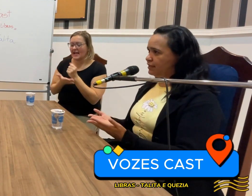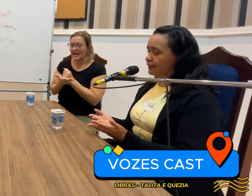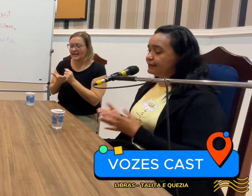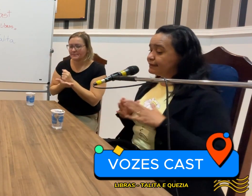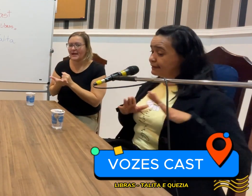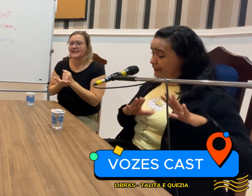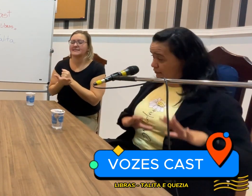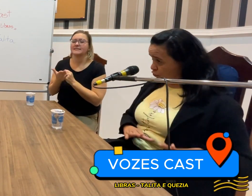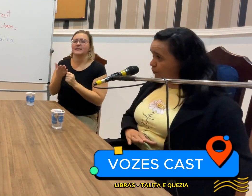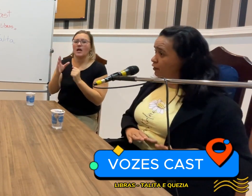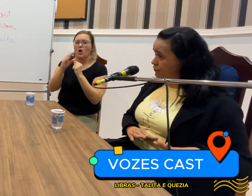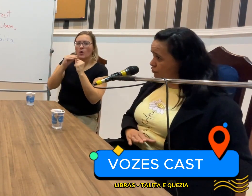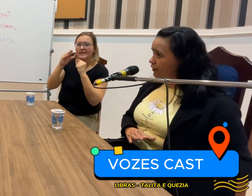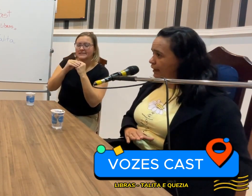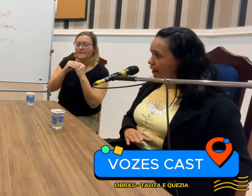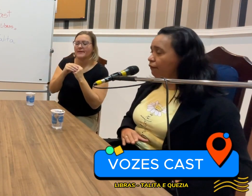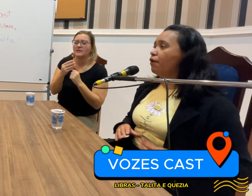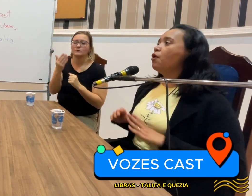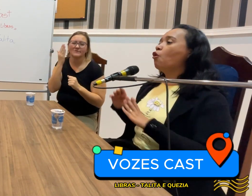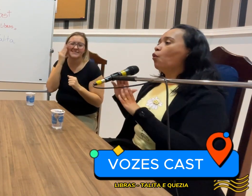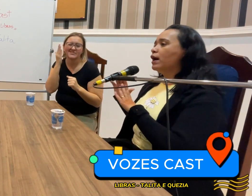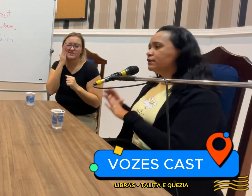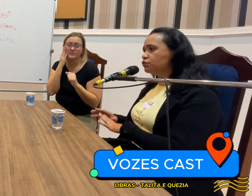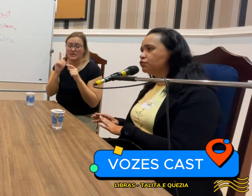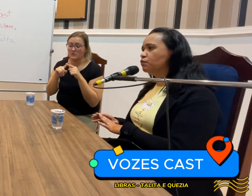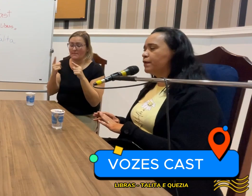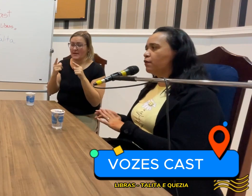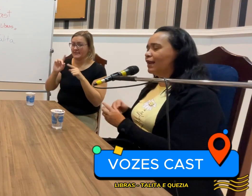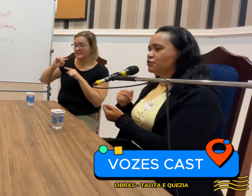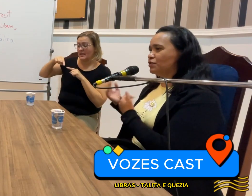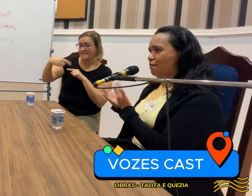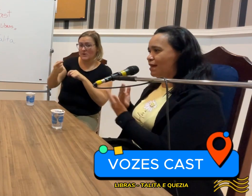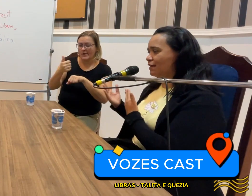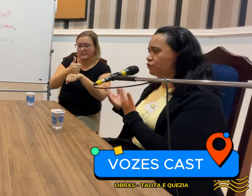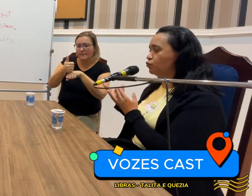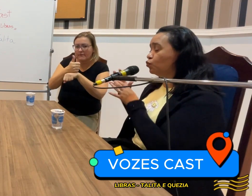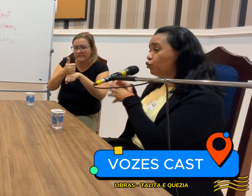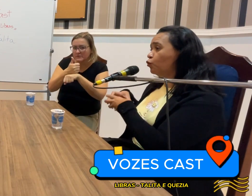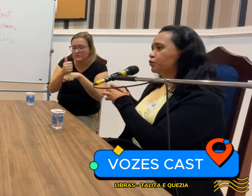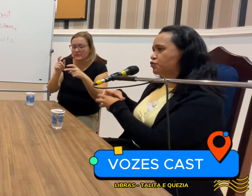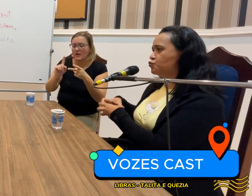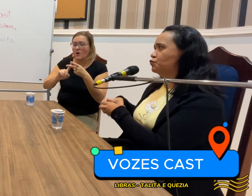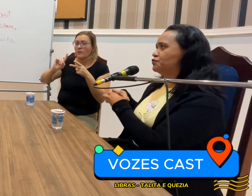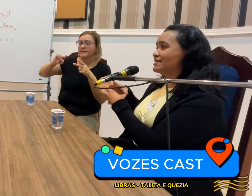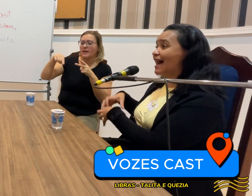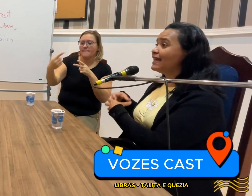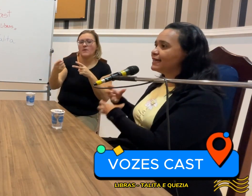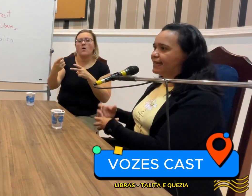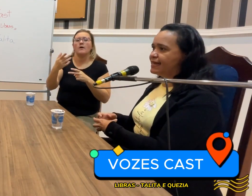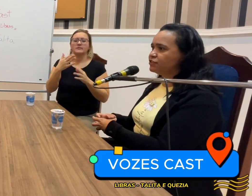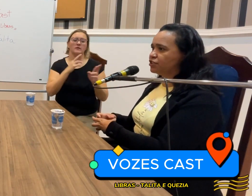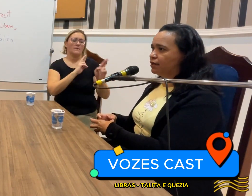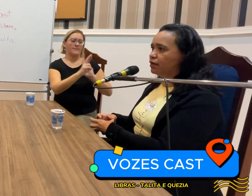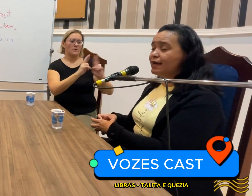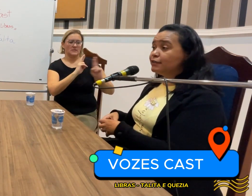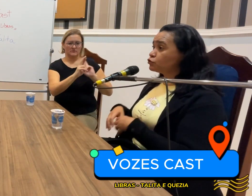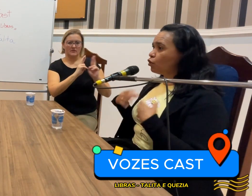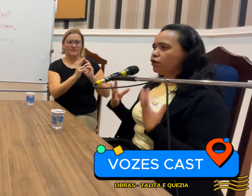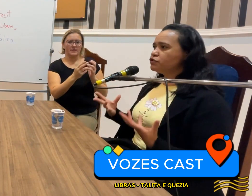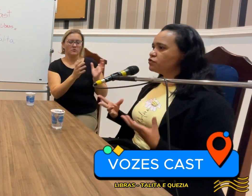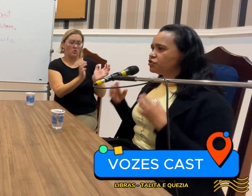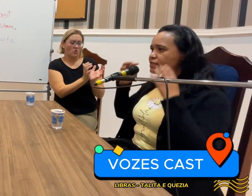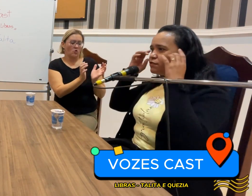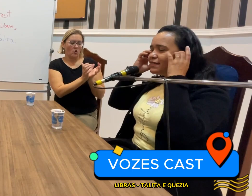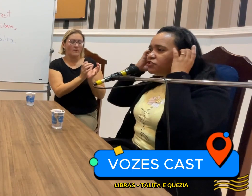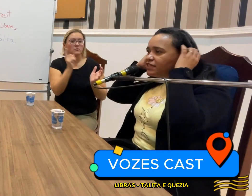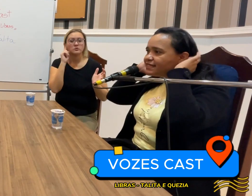a dia, tanto profissional quanto no meu relacionamento, no grupo de surdos da igreja,